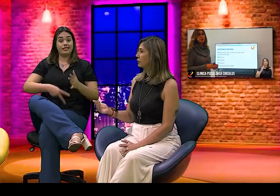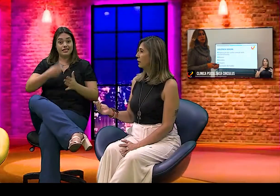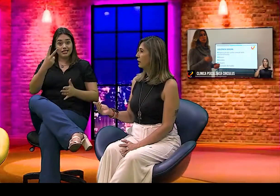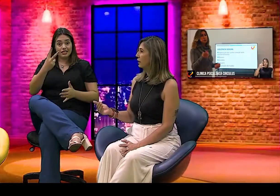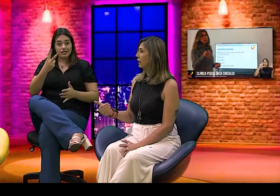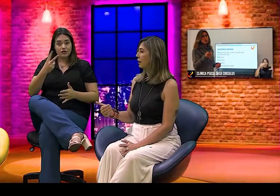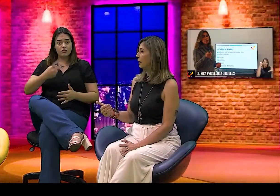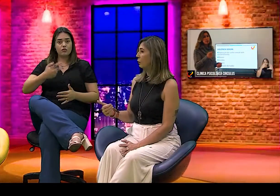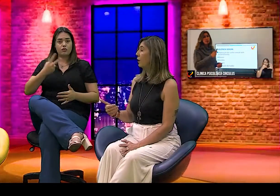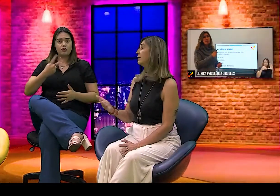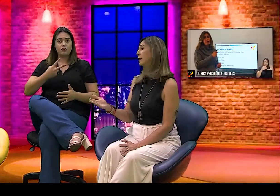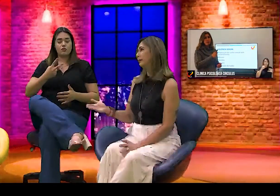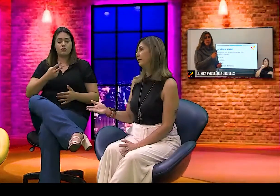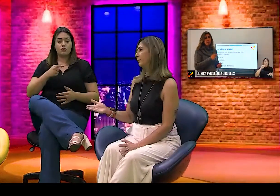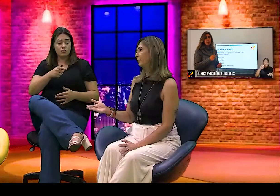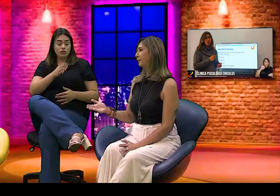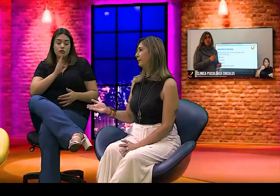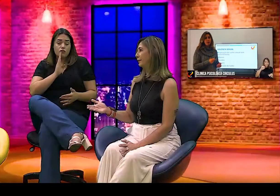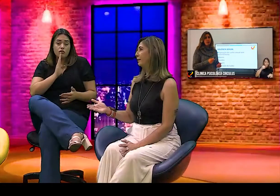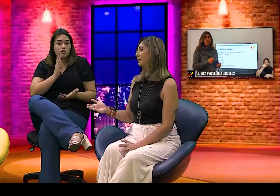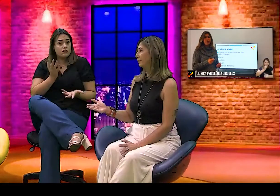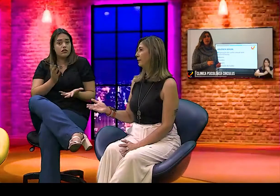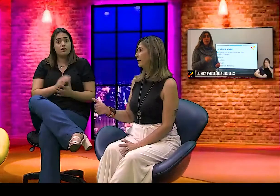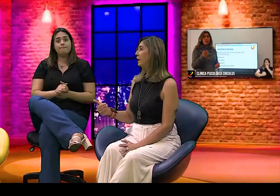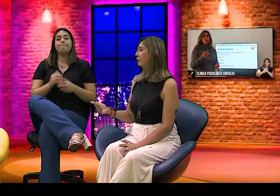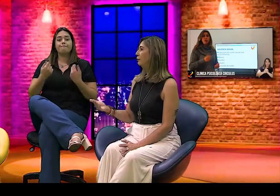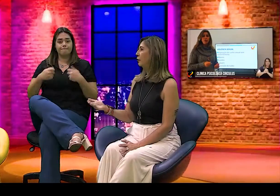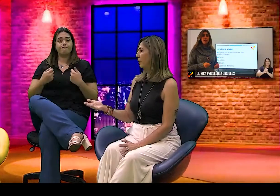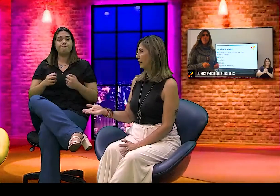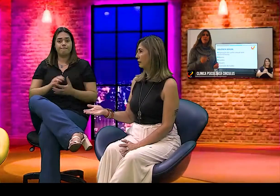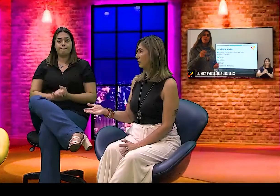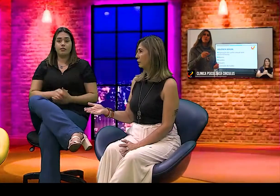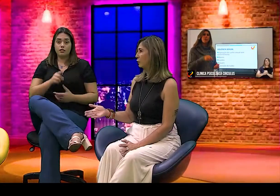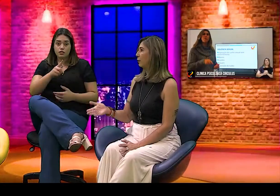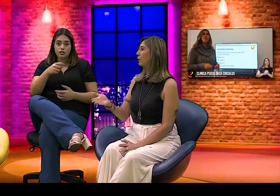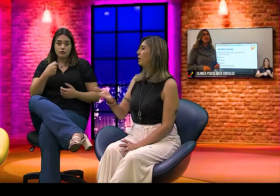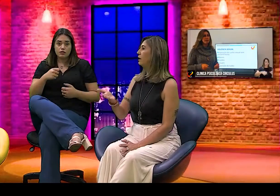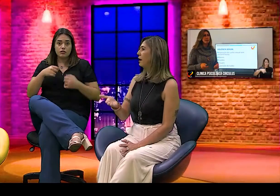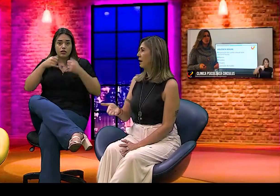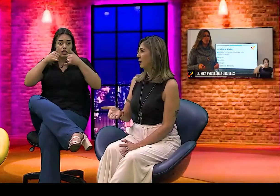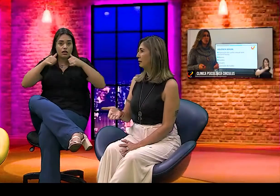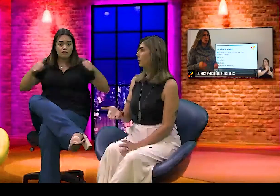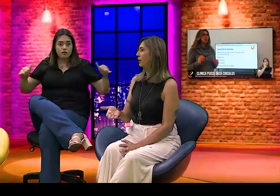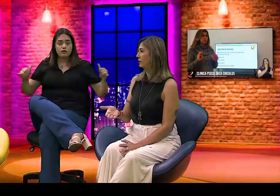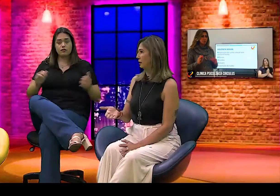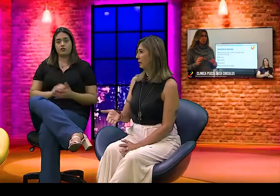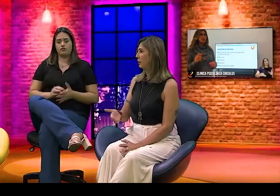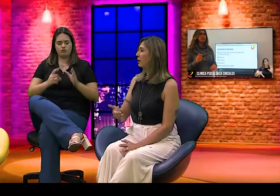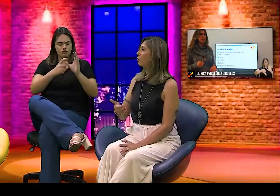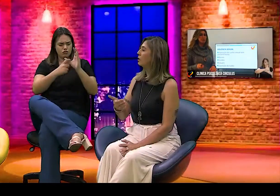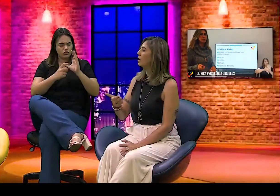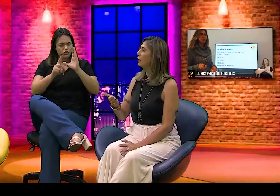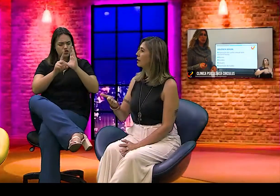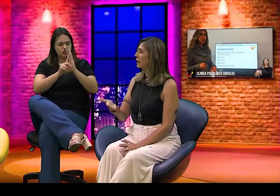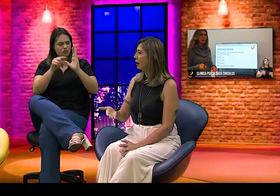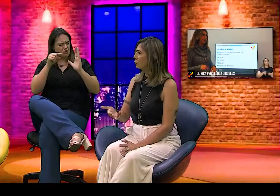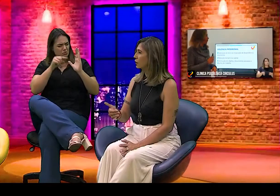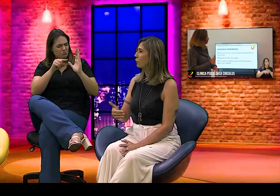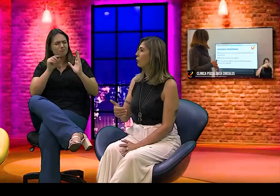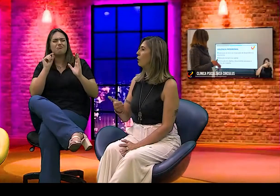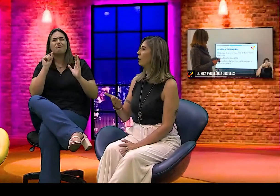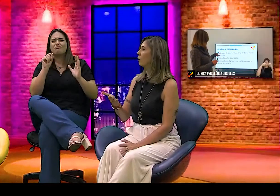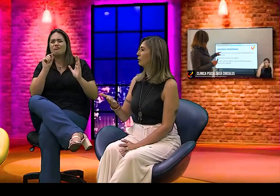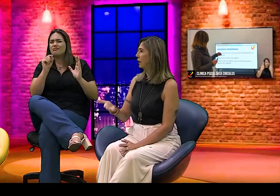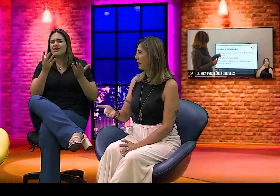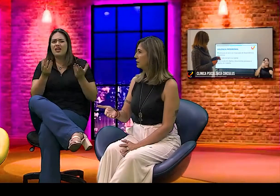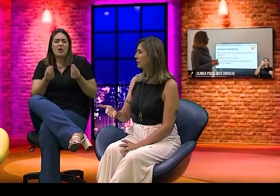é você conhecer, se informar sobre o que é a dependência química, o que ela causa,